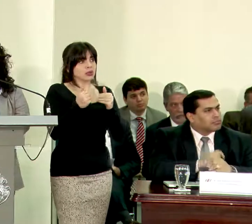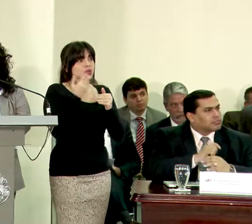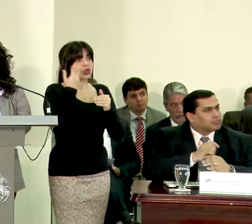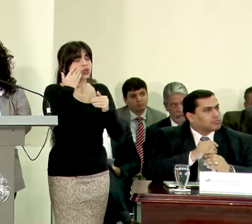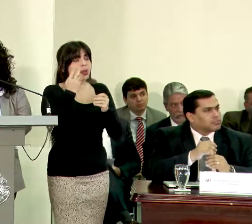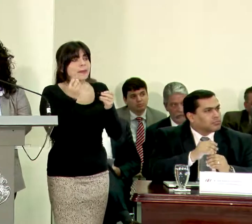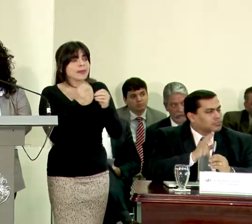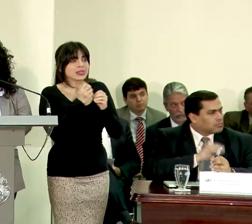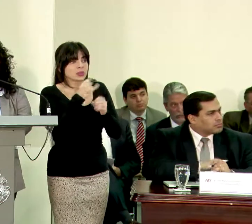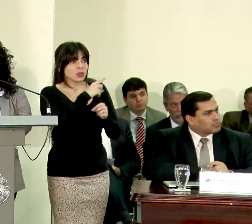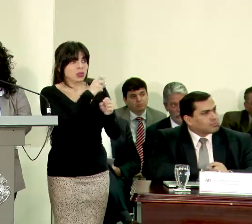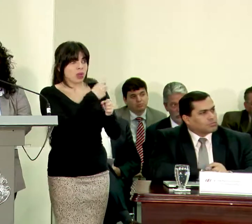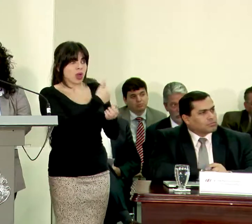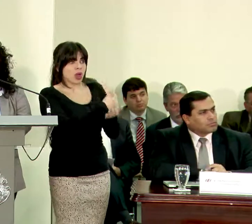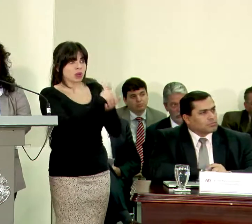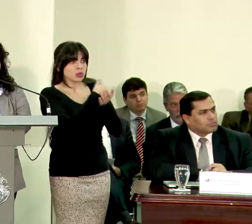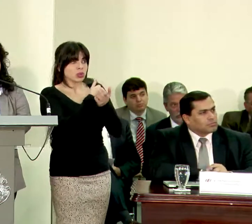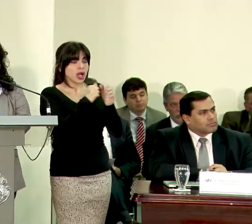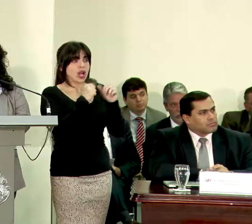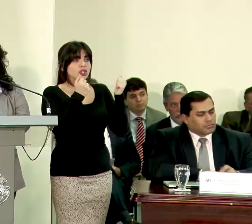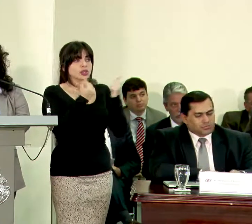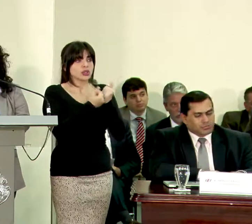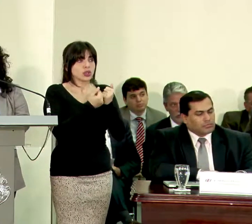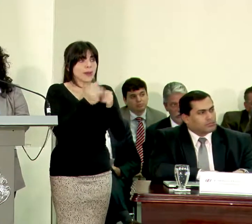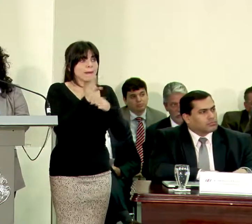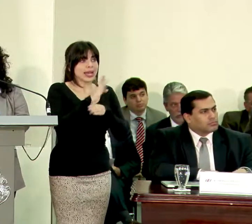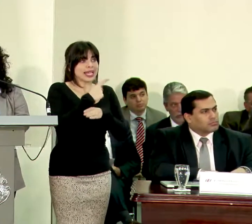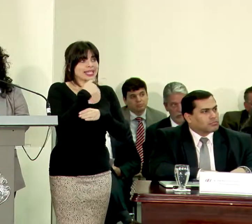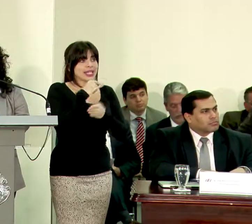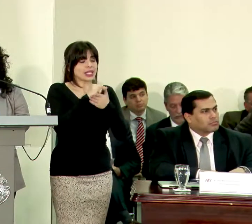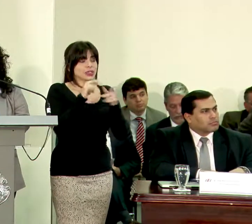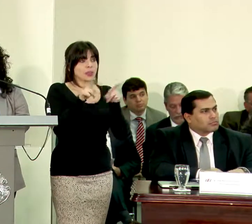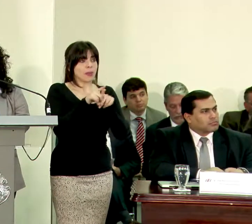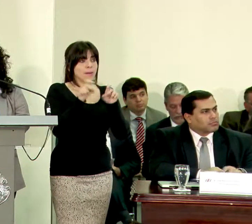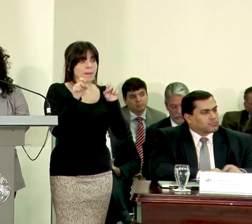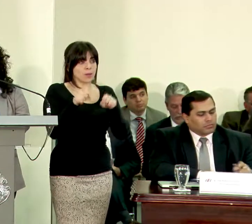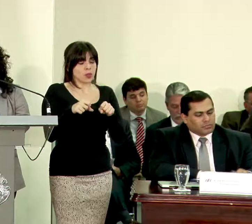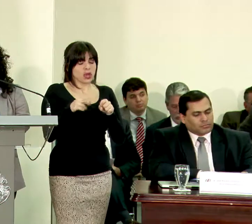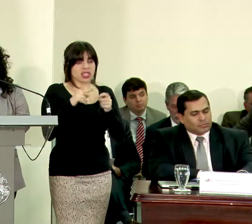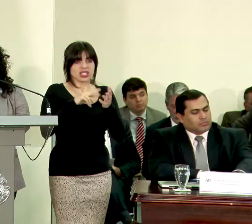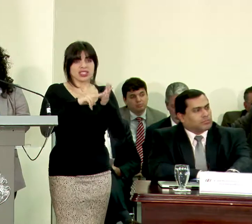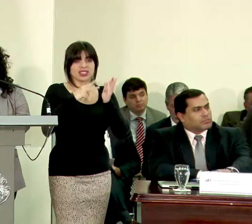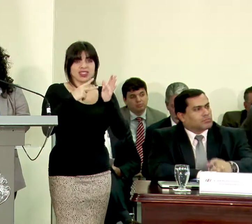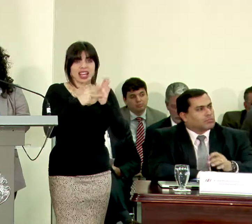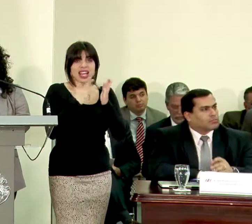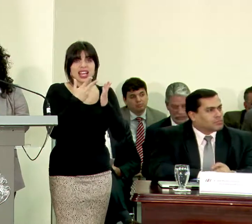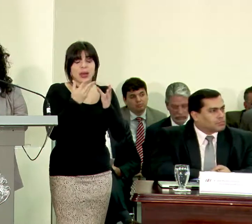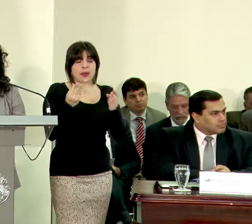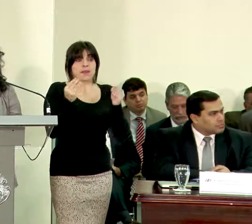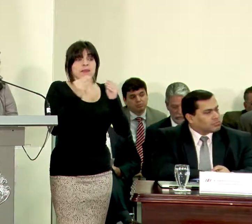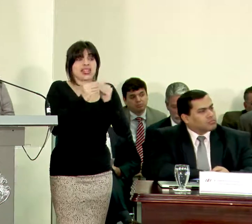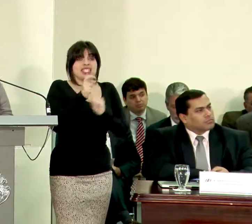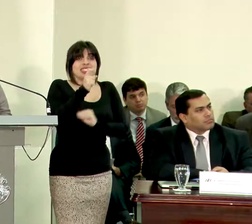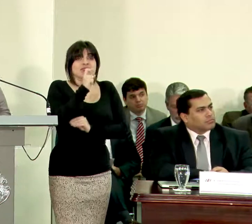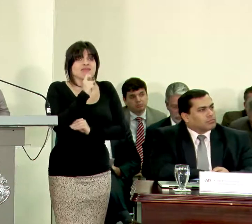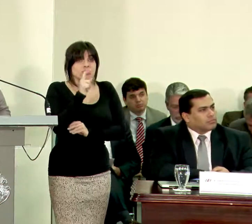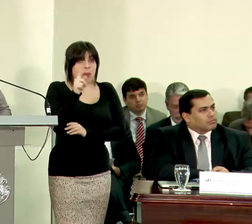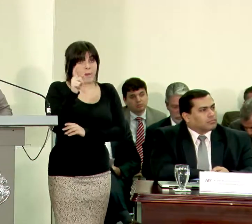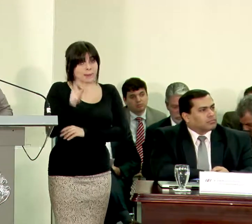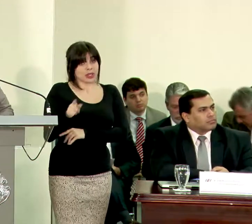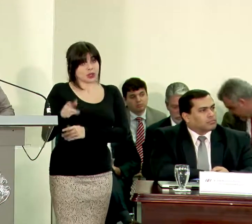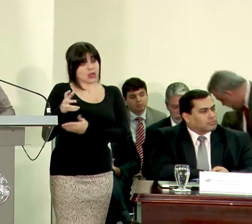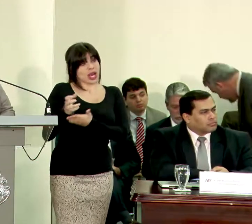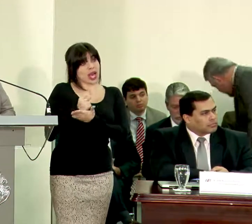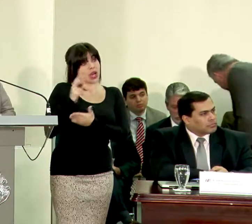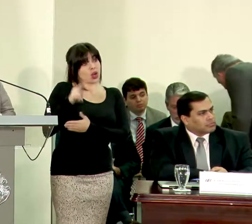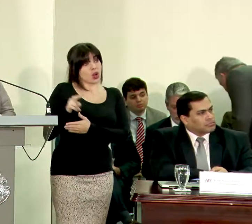me podría ayudar, la asociación bancaria dice que esto también podría implicar que sea más difícil para una persona que gana